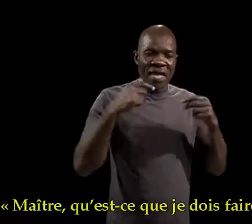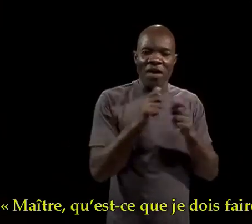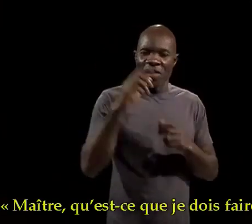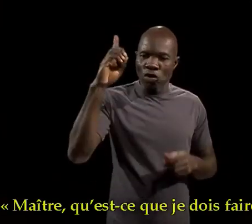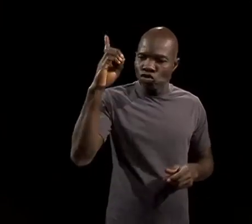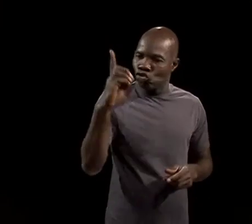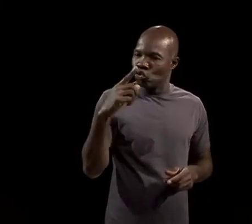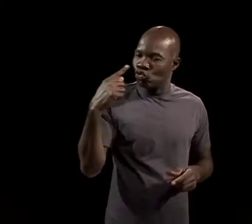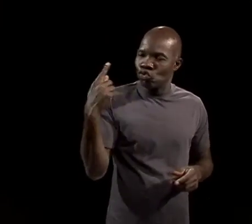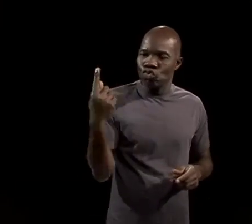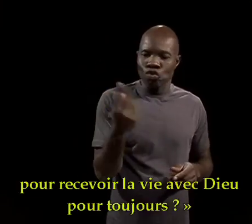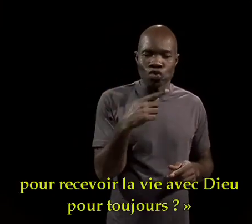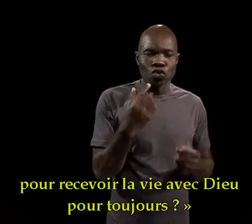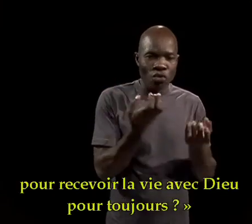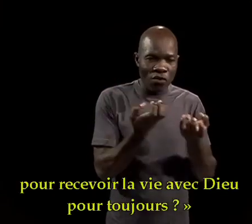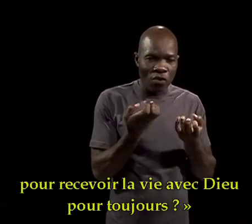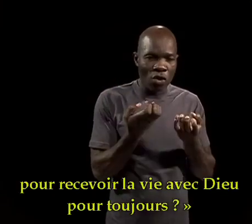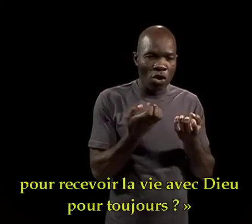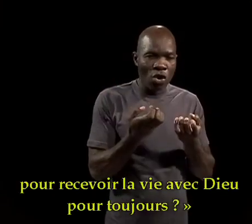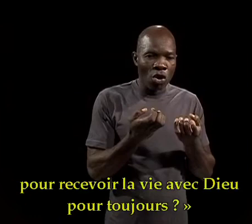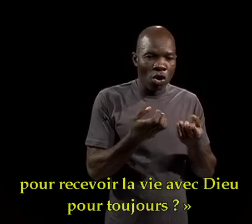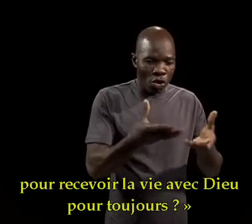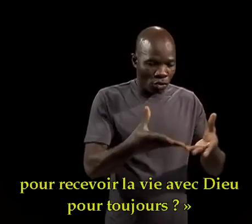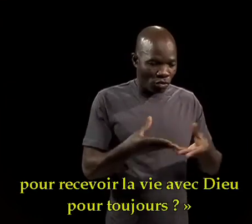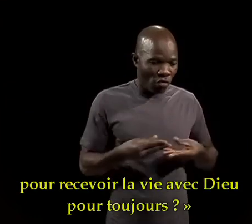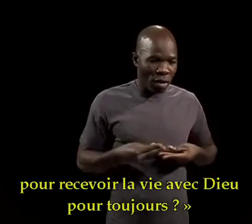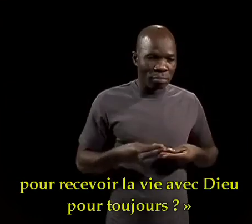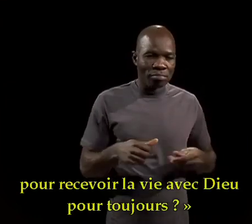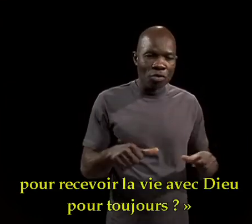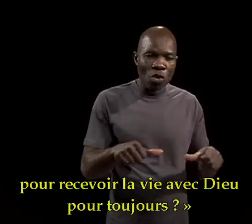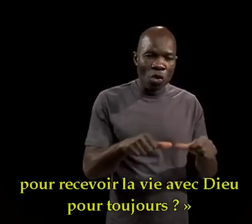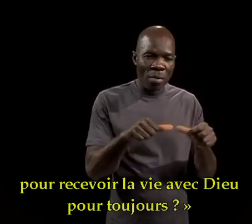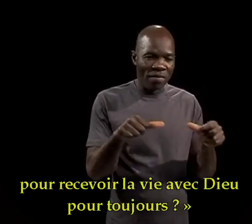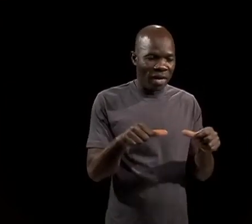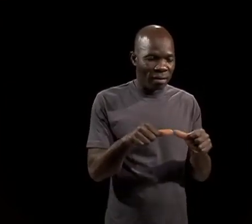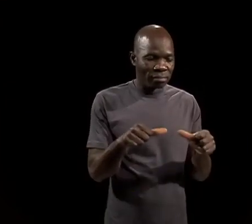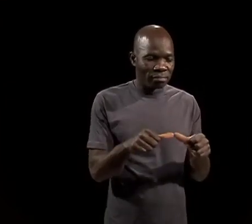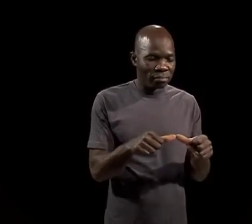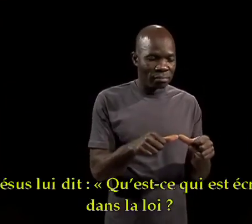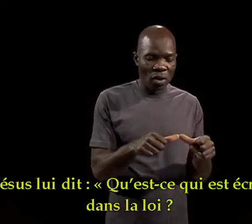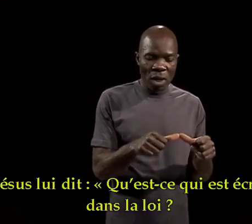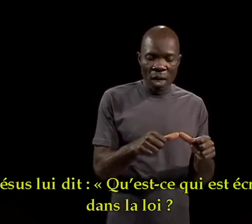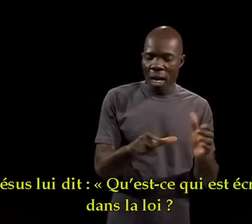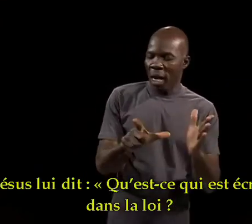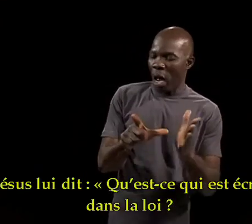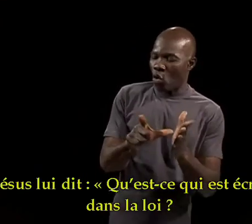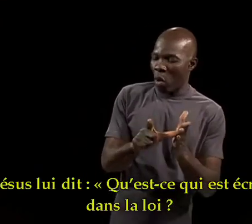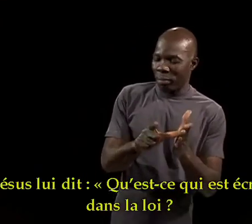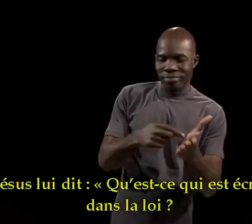qu'est-ce que je dois faire pour recevoir la vie avec Dieu pour toujours ? »